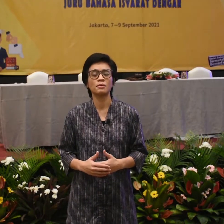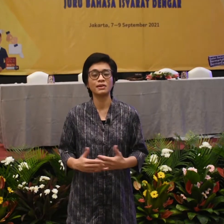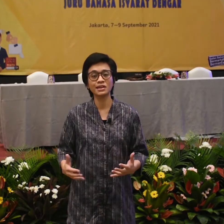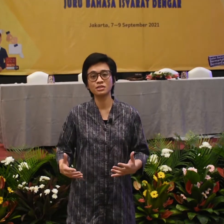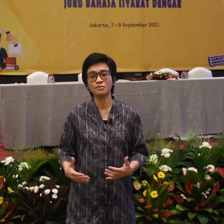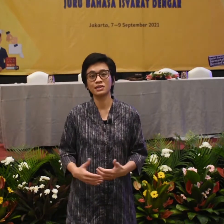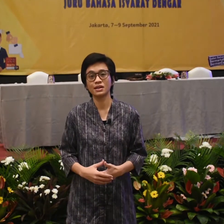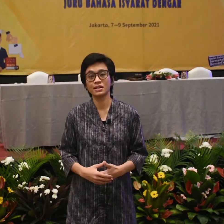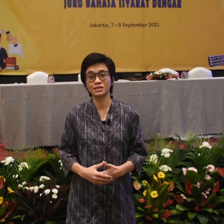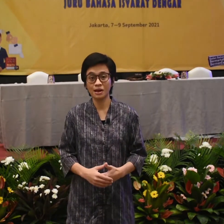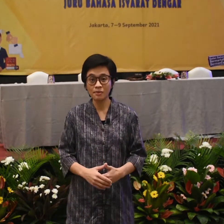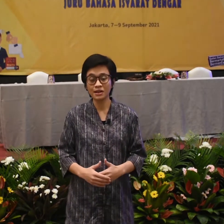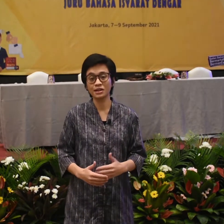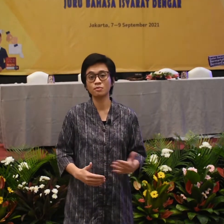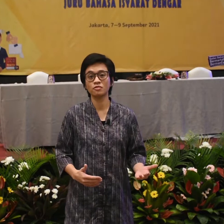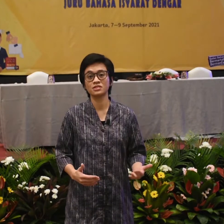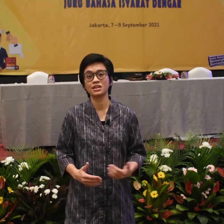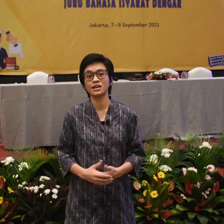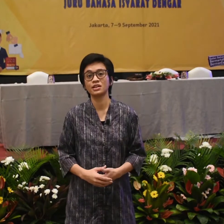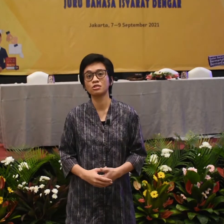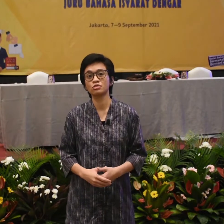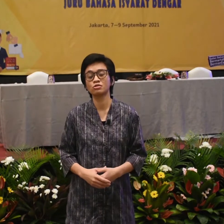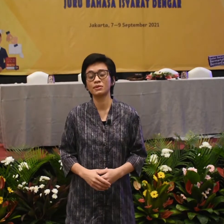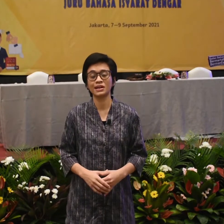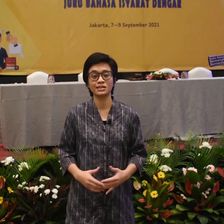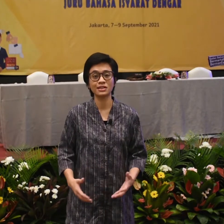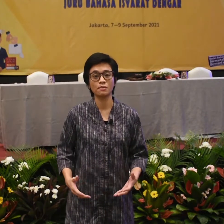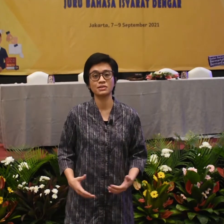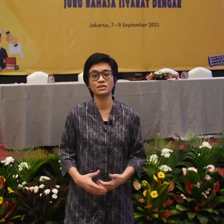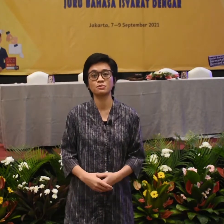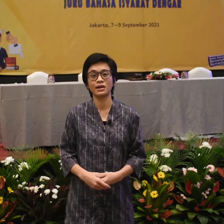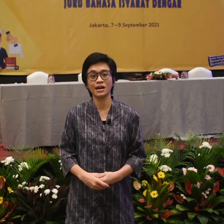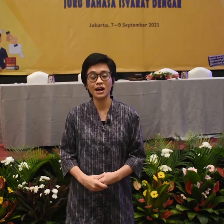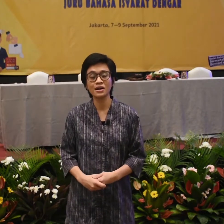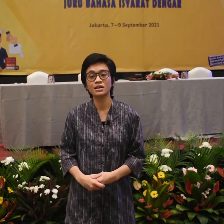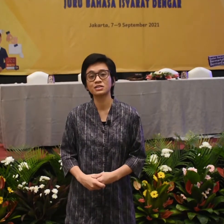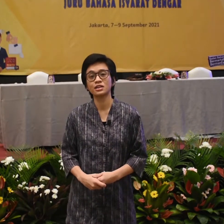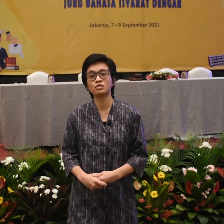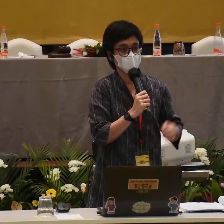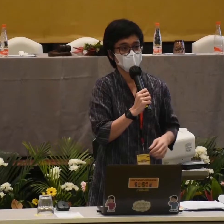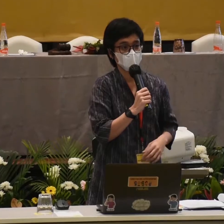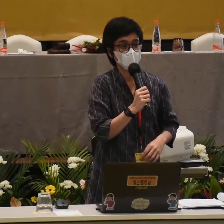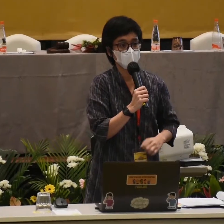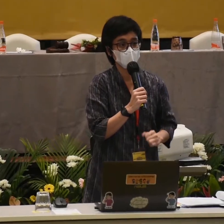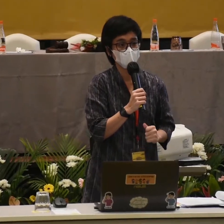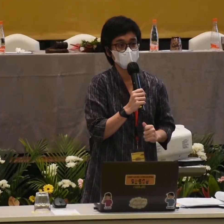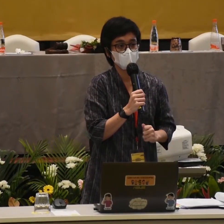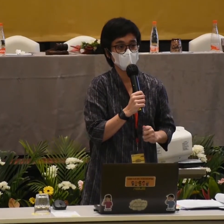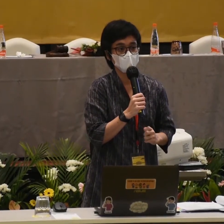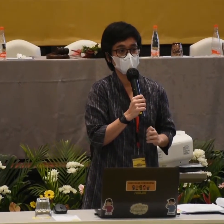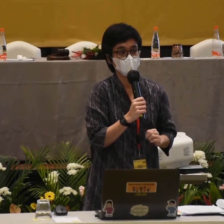memiliki kesempatan yang sama dengan profesi lainnya untuk meningkatkan kapasitas mereka. Selain itu, mereka juga diakui dalam